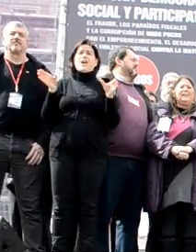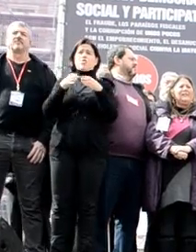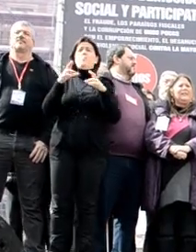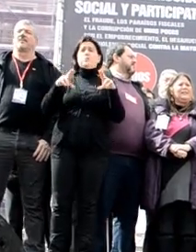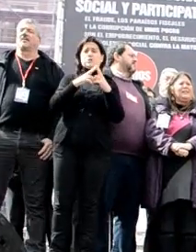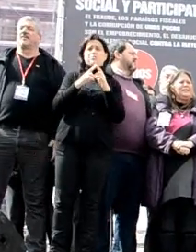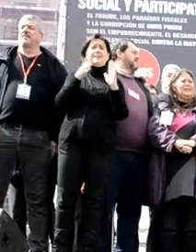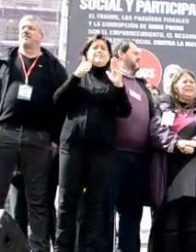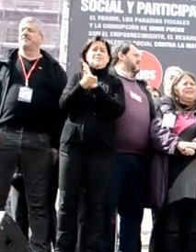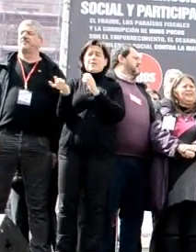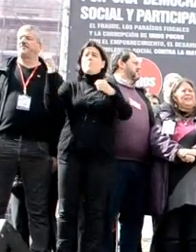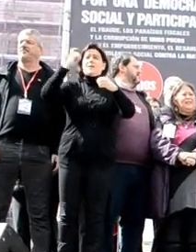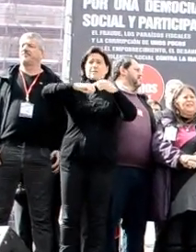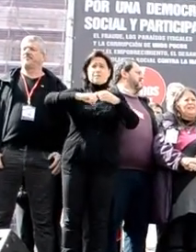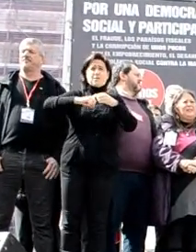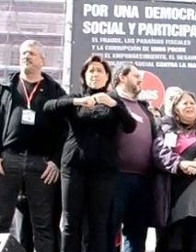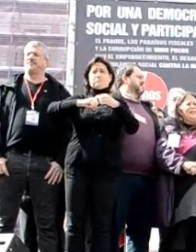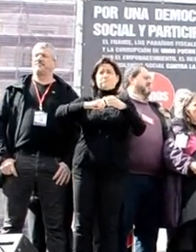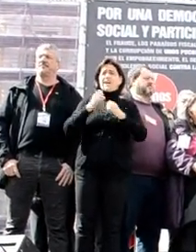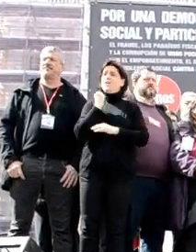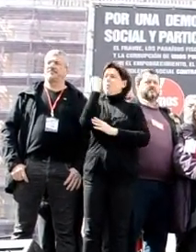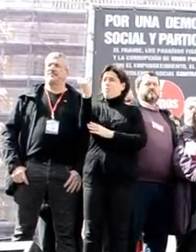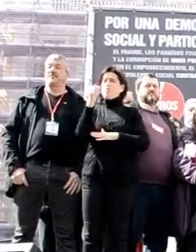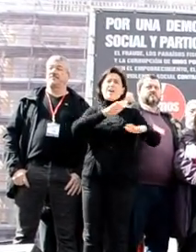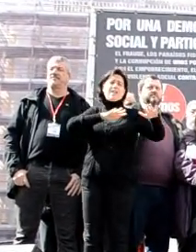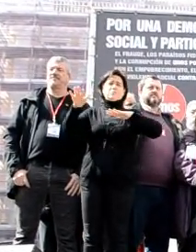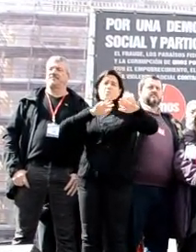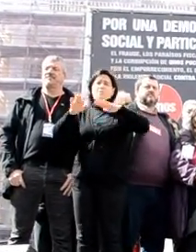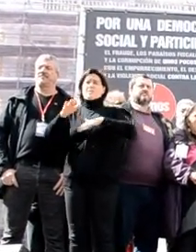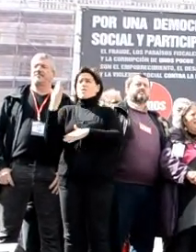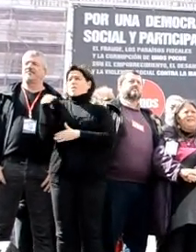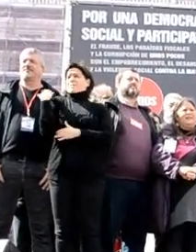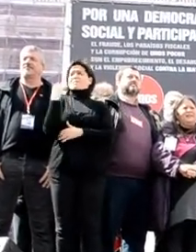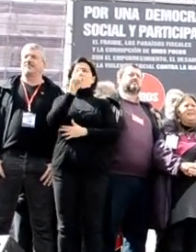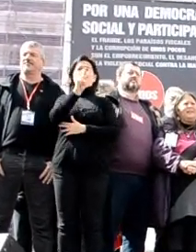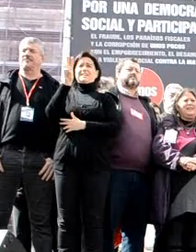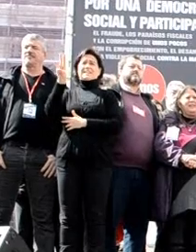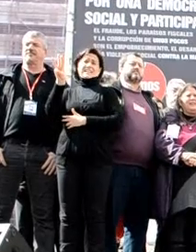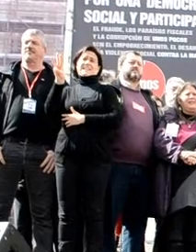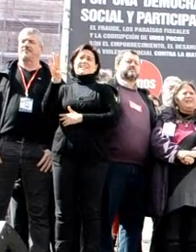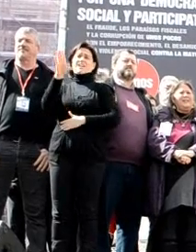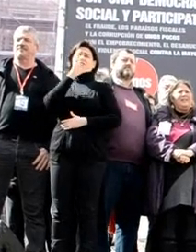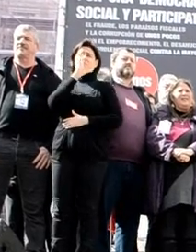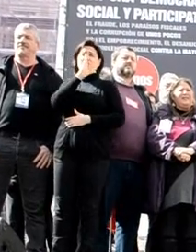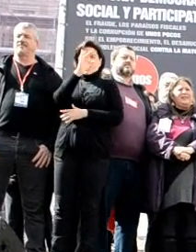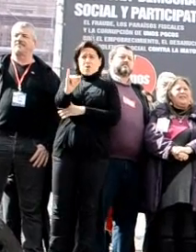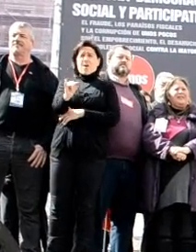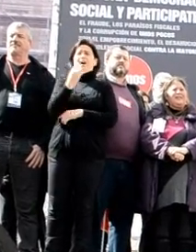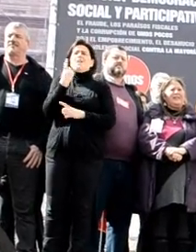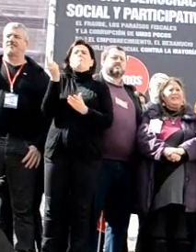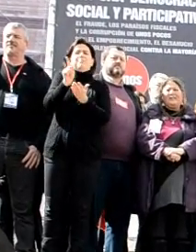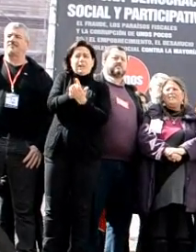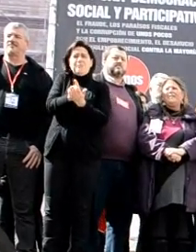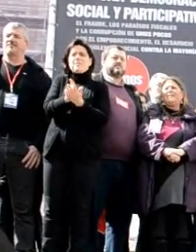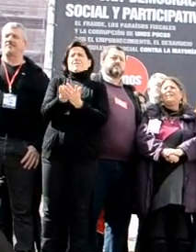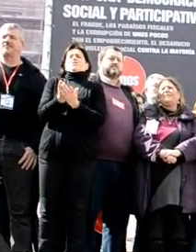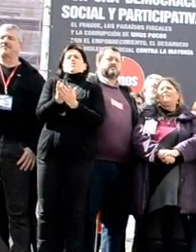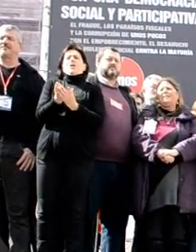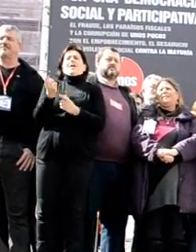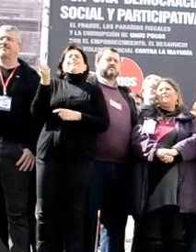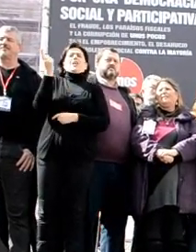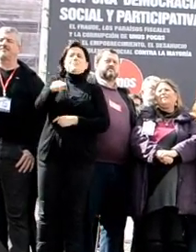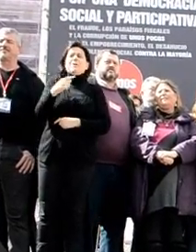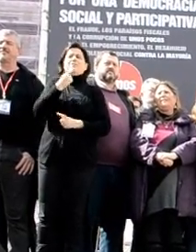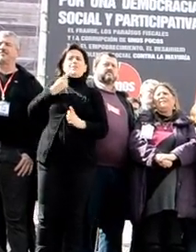de los motivos que animaron las movilizaciones del pasado 23 de febrero y en especial de la exigencia de luchar contra la